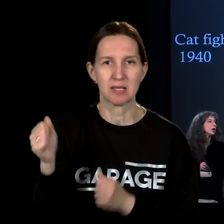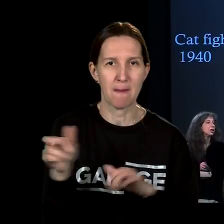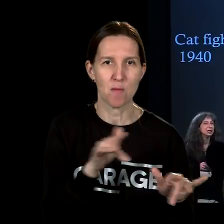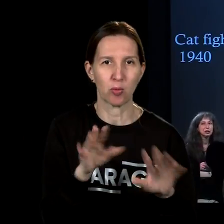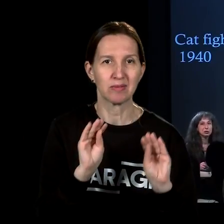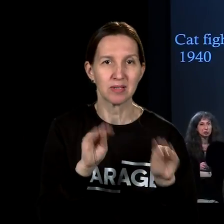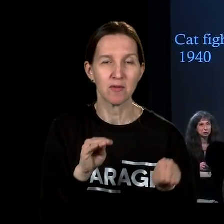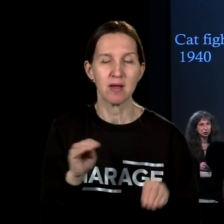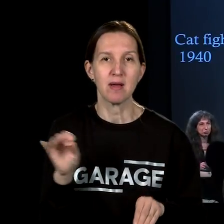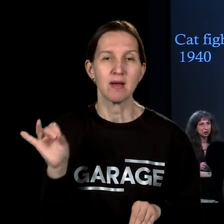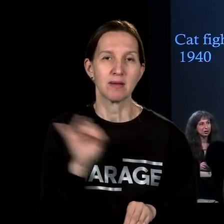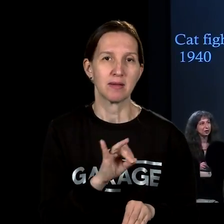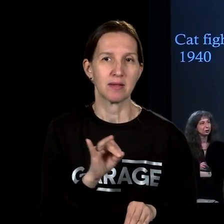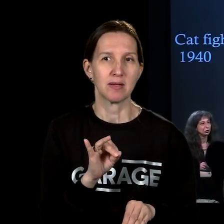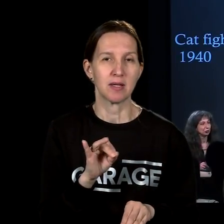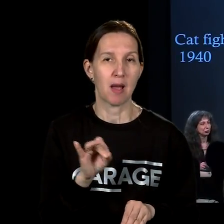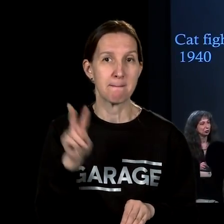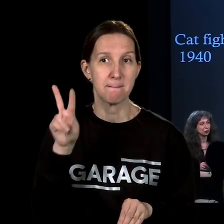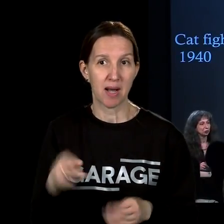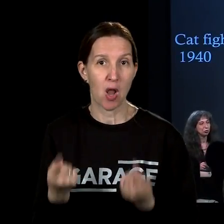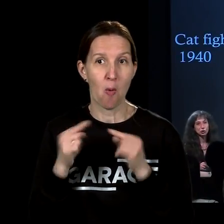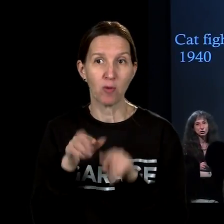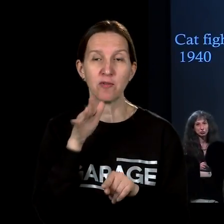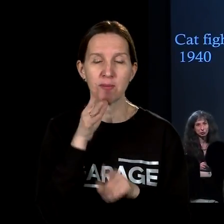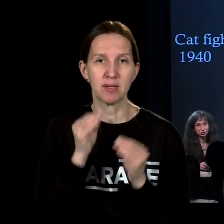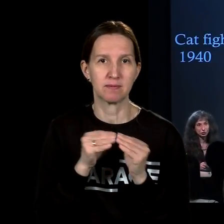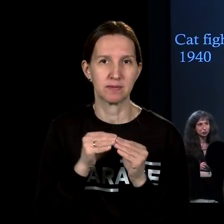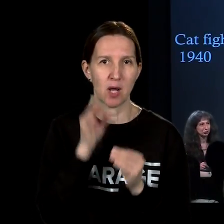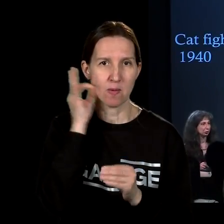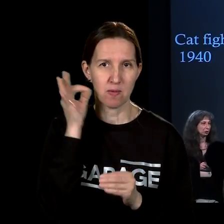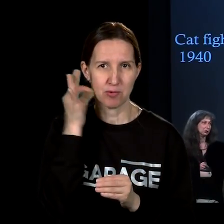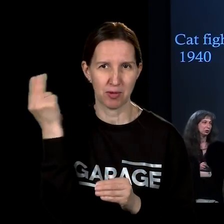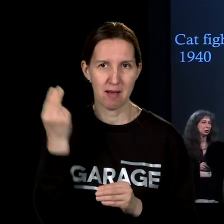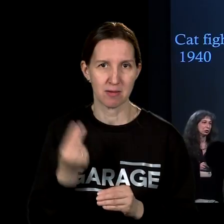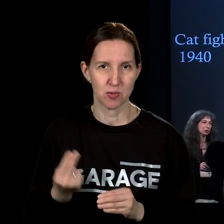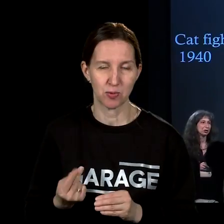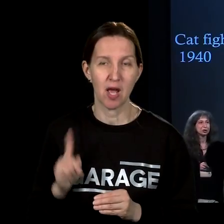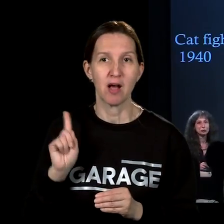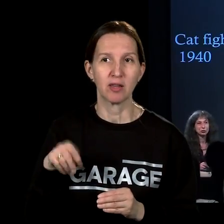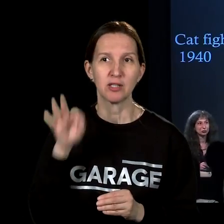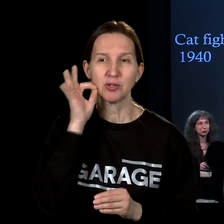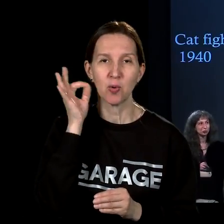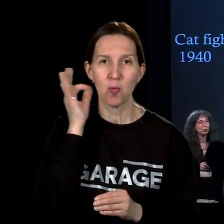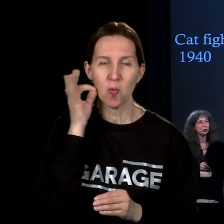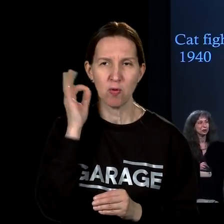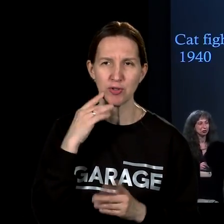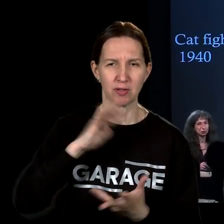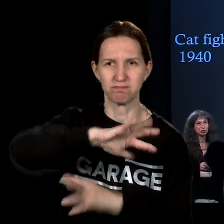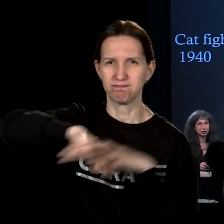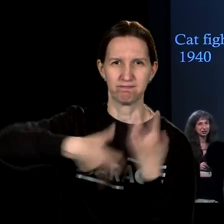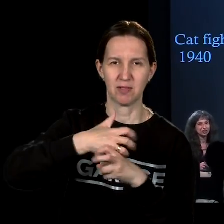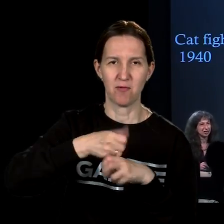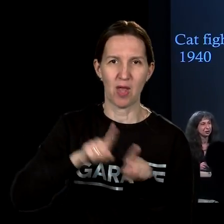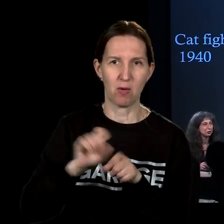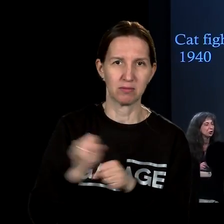мотивами. И как бы совершенно параллельно этому он рисует даже эти кошки, которых он рисует, они у него в такую вот сворачиваются в клубок, это